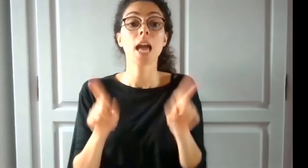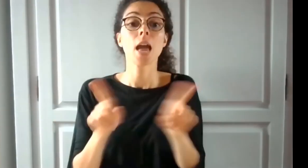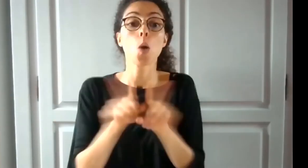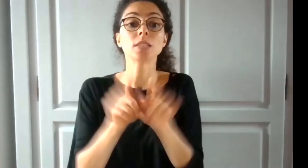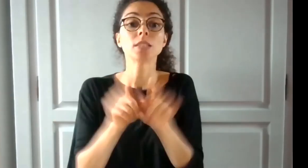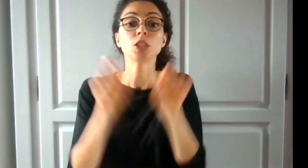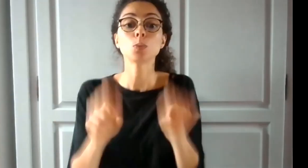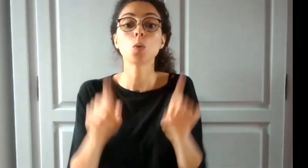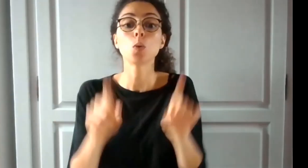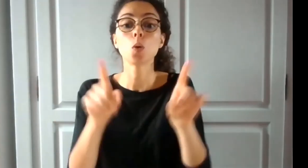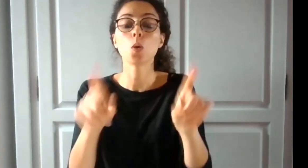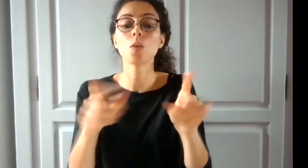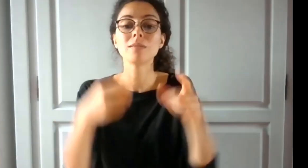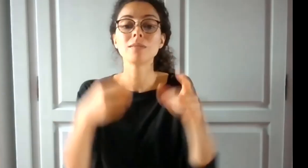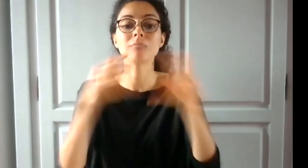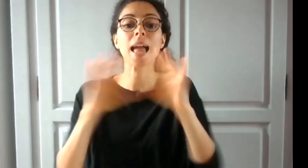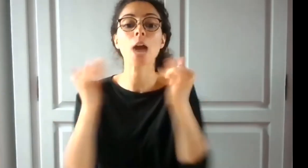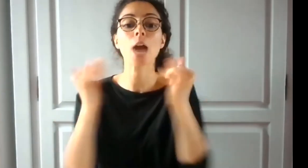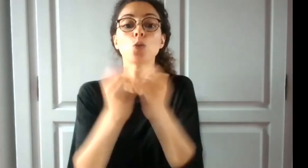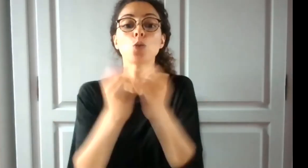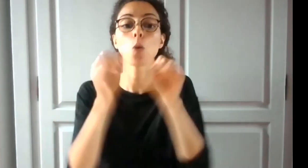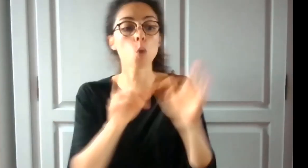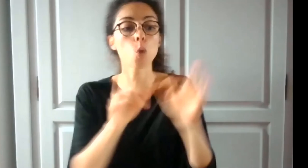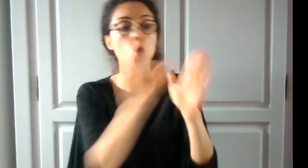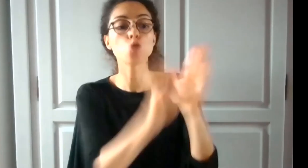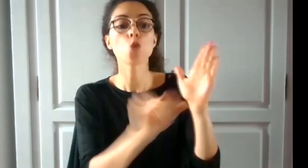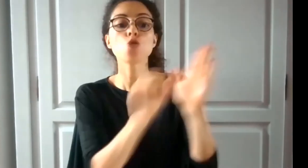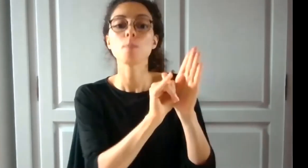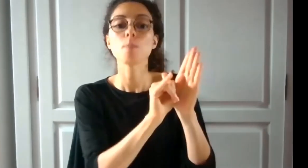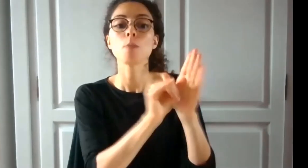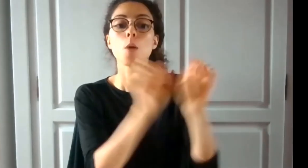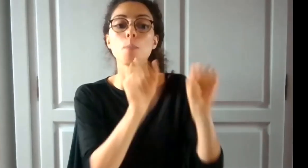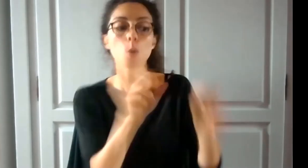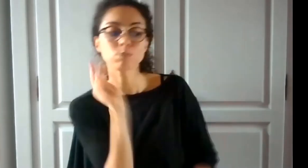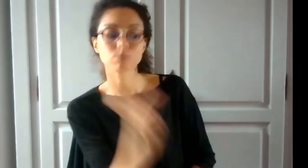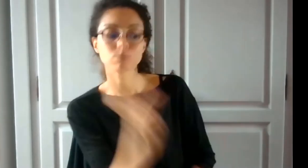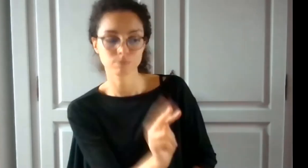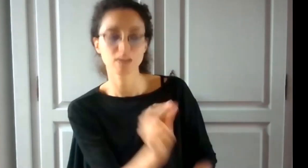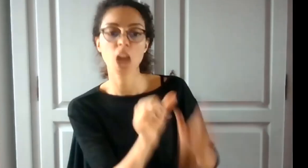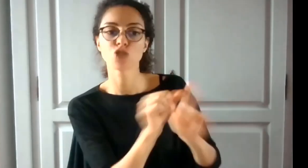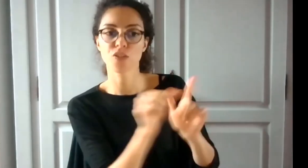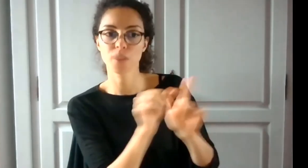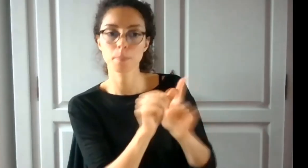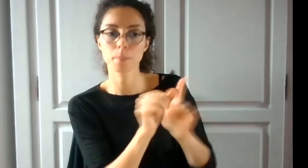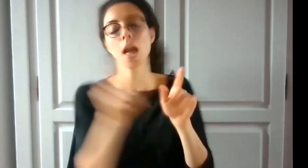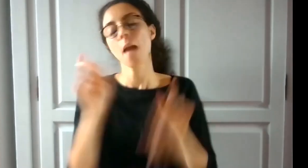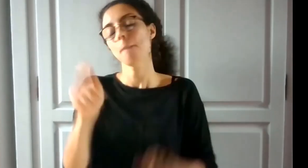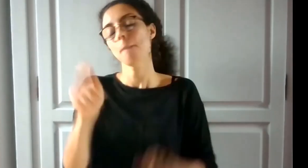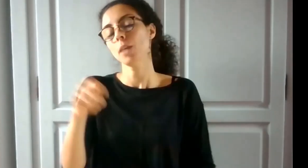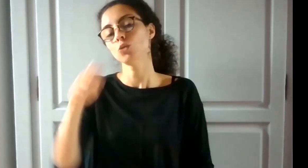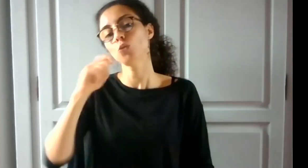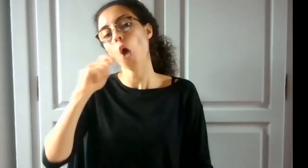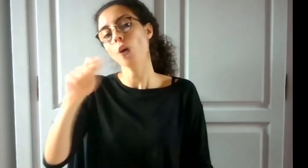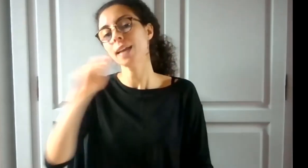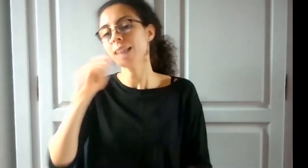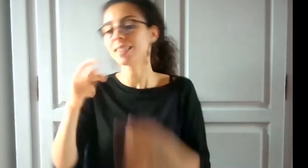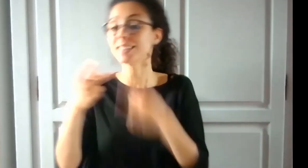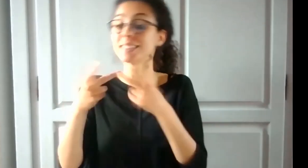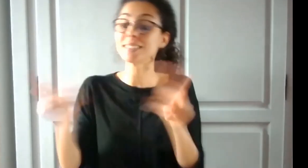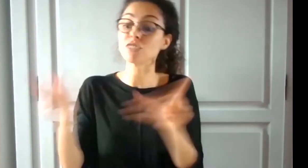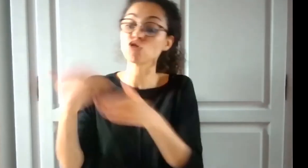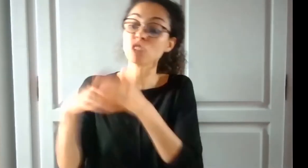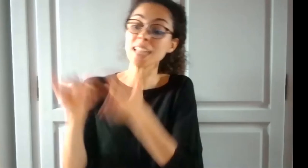ce webinaire sur la chaîne YouTube de l'AGFIP. Évidemment, l'enquête sera disponible sur notre site. On n'hésitera